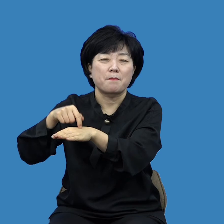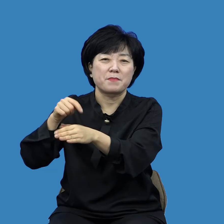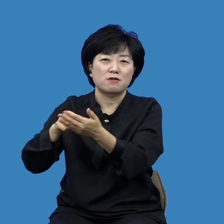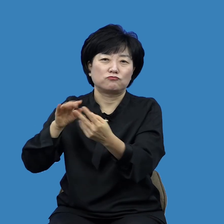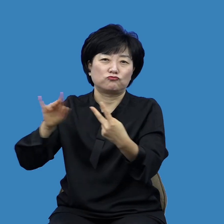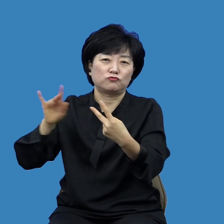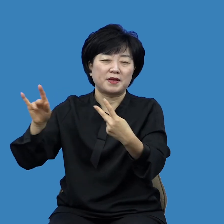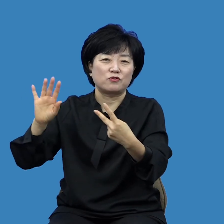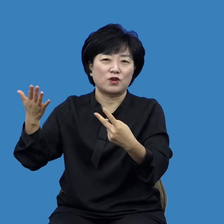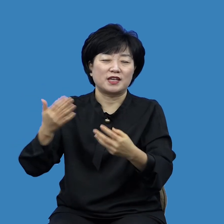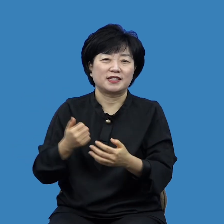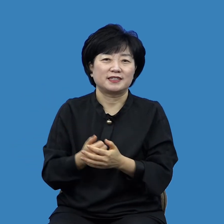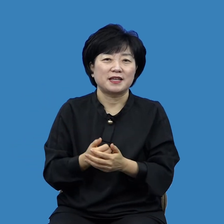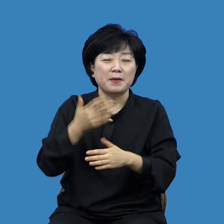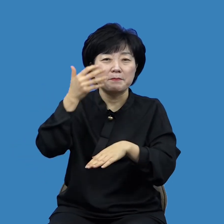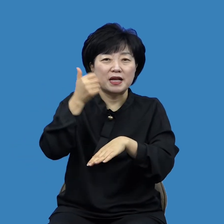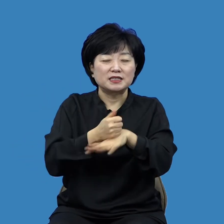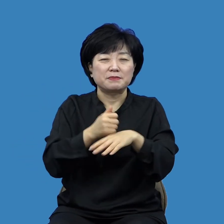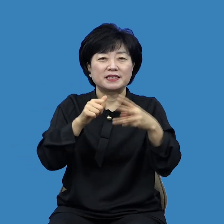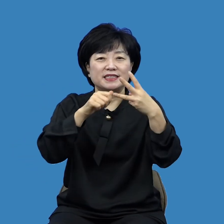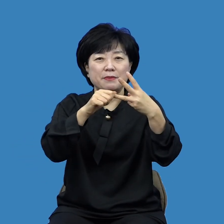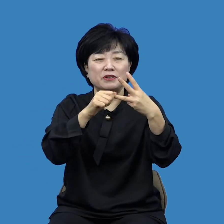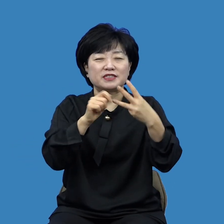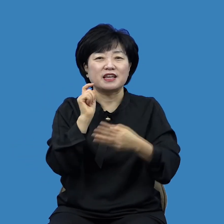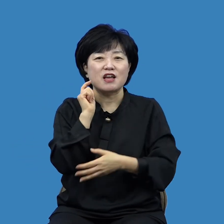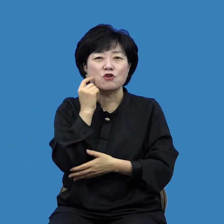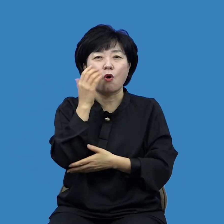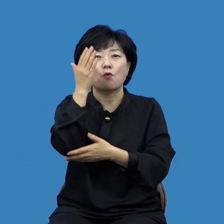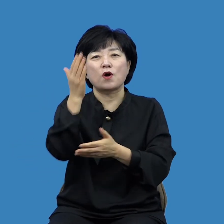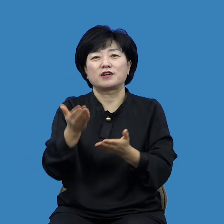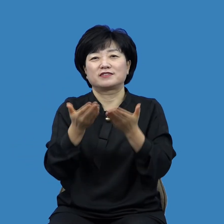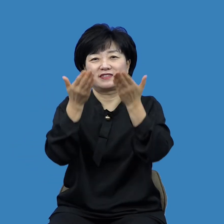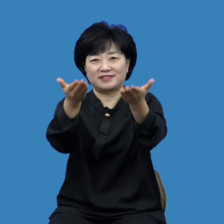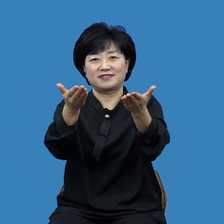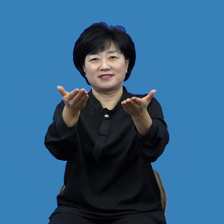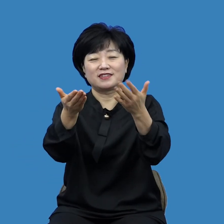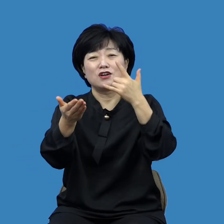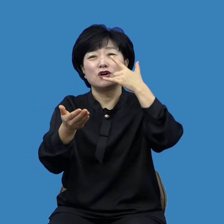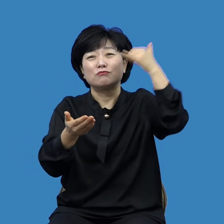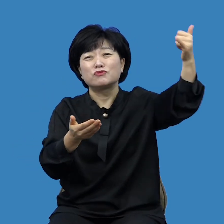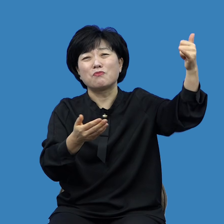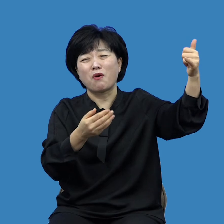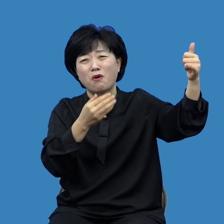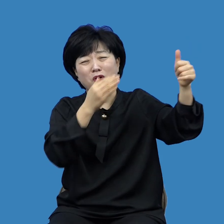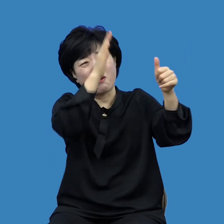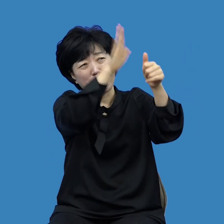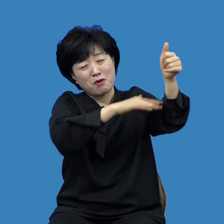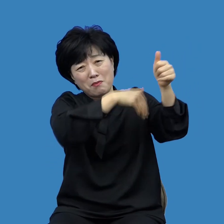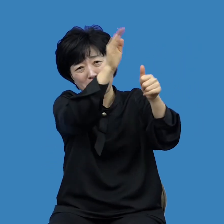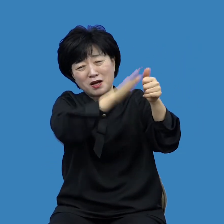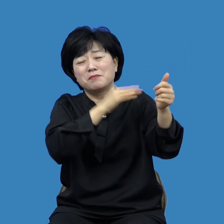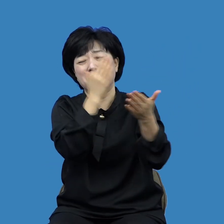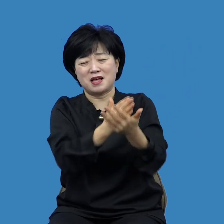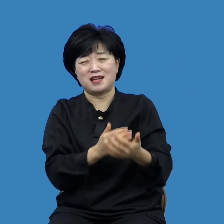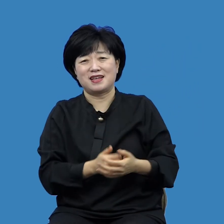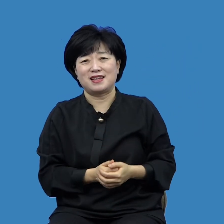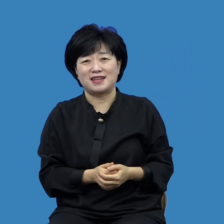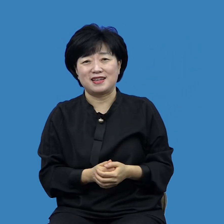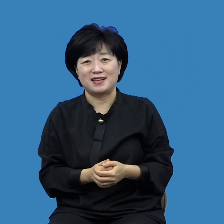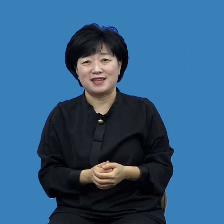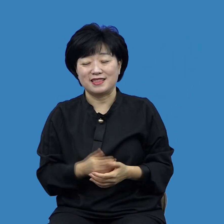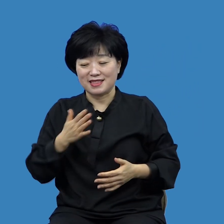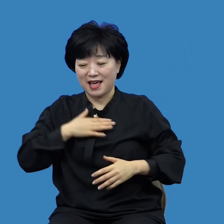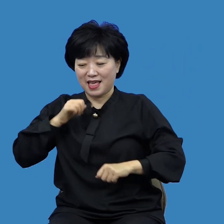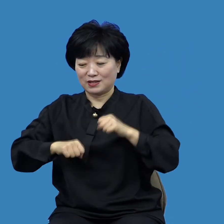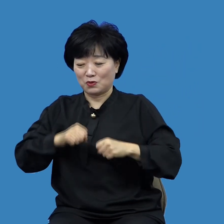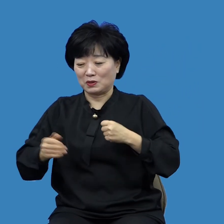거예요. 자, 마지막 세 번째, 영광되게 하는 거예요. 영광되게 하는 건 뭐냐면 부모 욕먹이지 말게 하라는 거예요. 왜